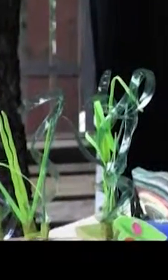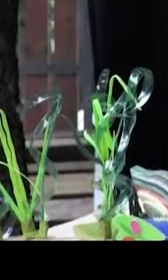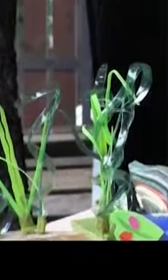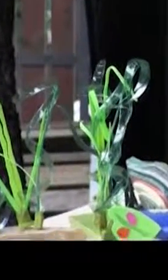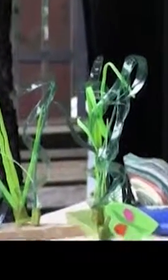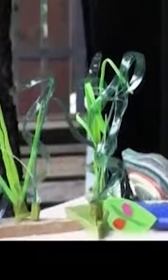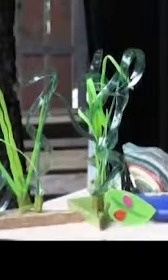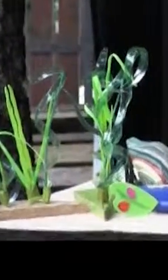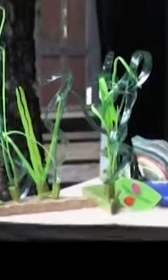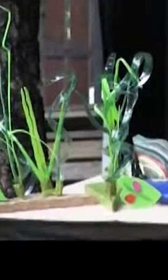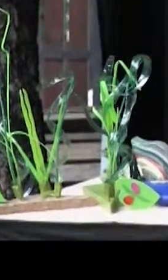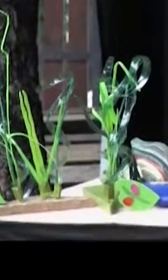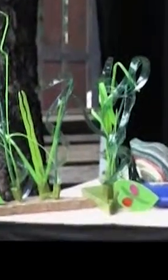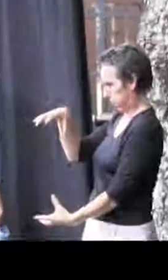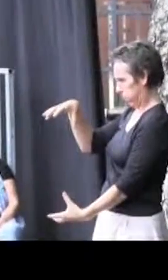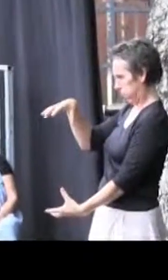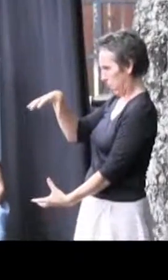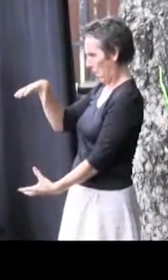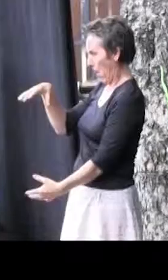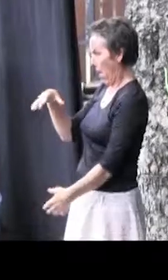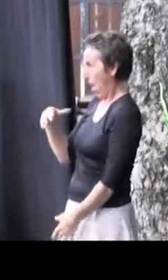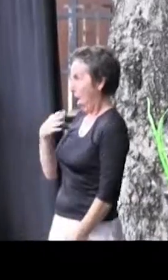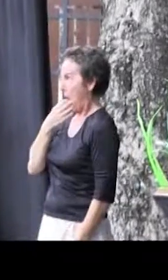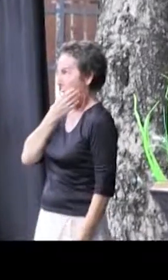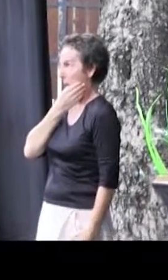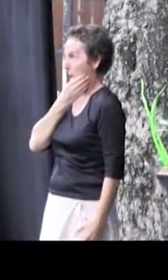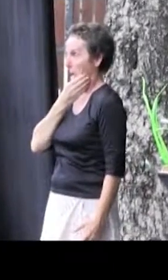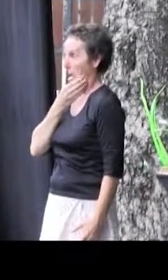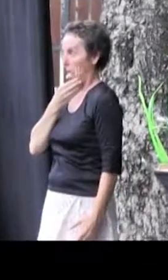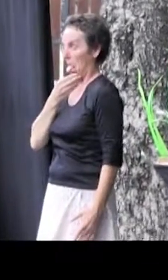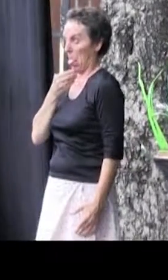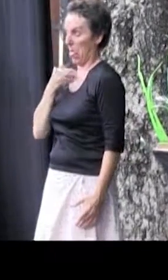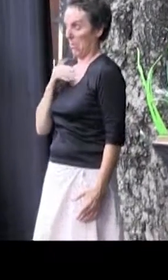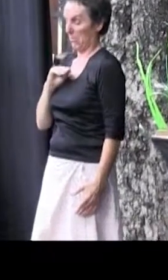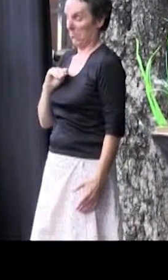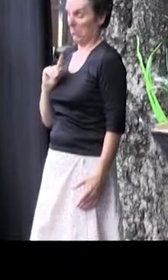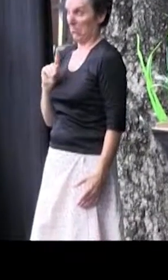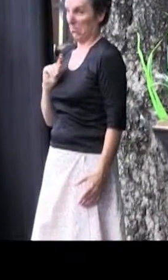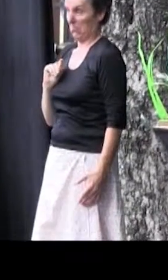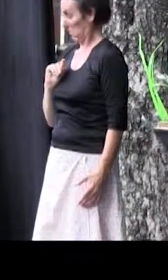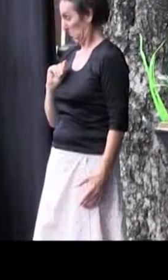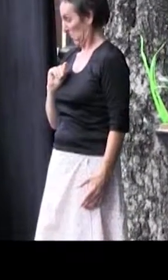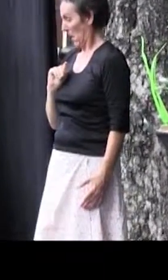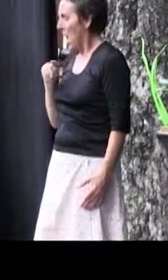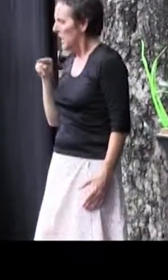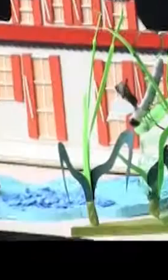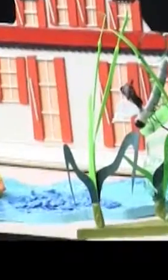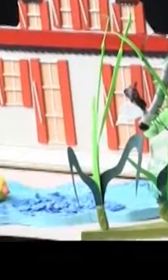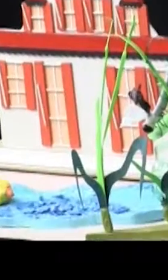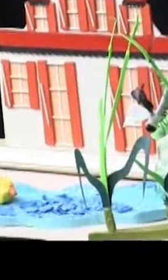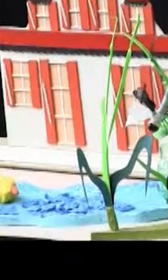bien jolie. Mais quand elle a vu le gros chef, ça